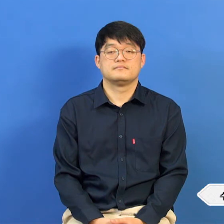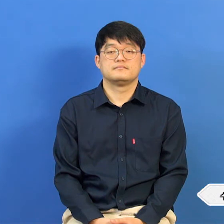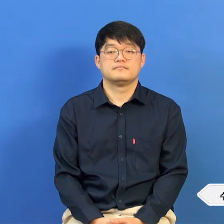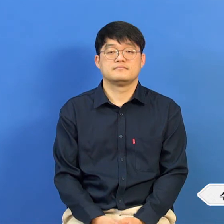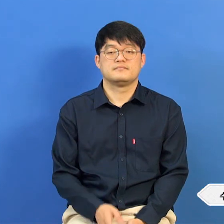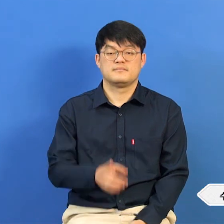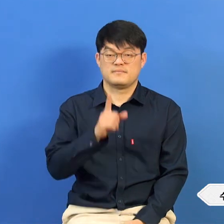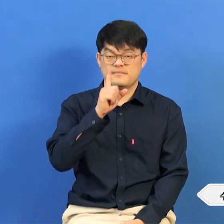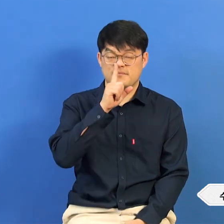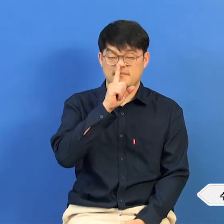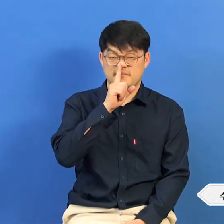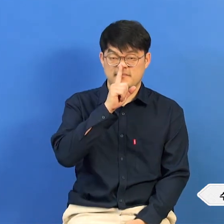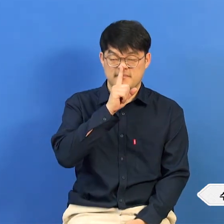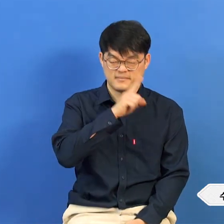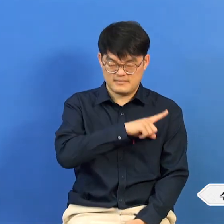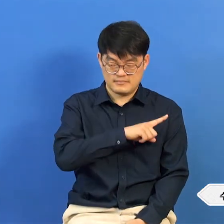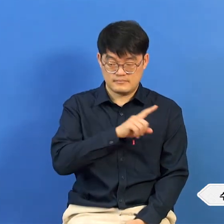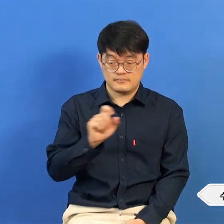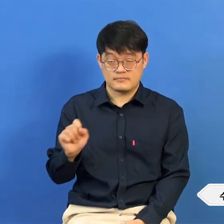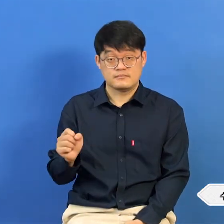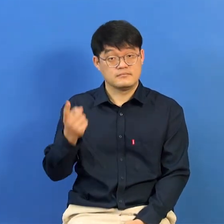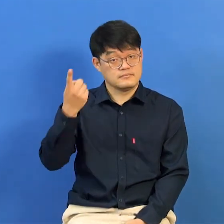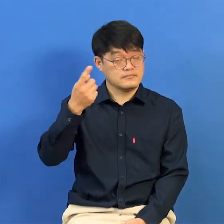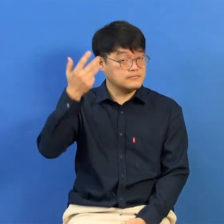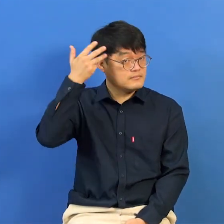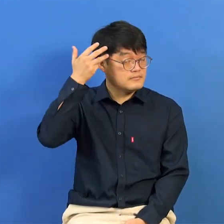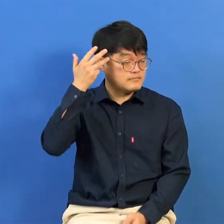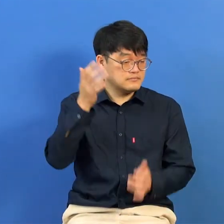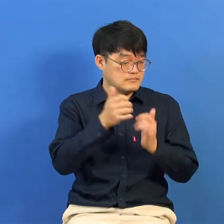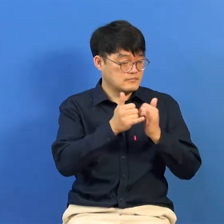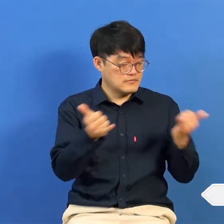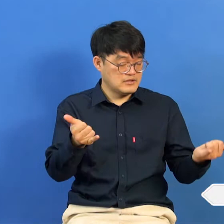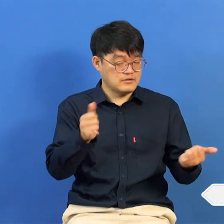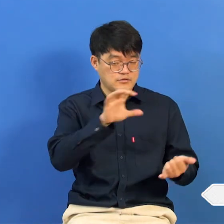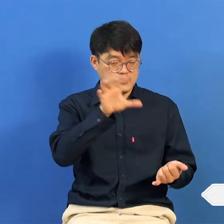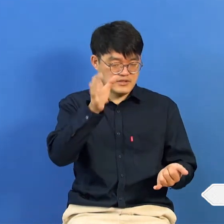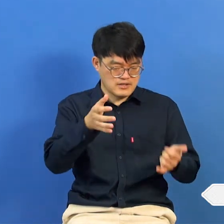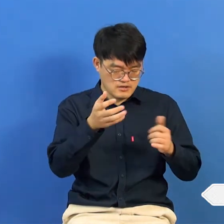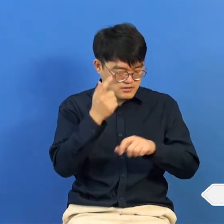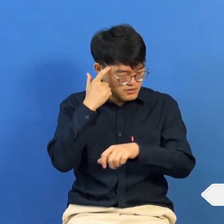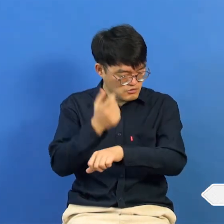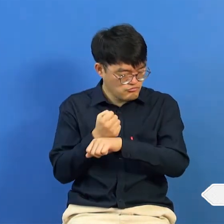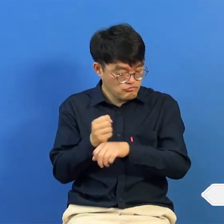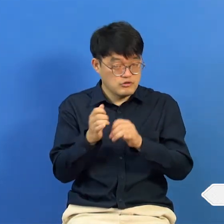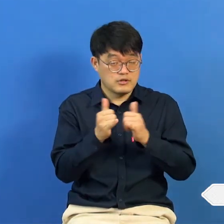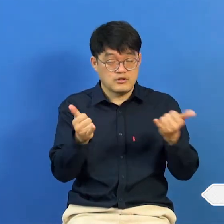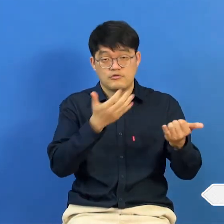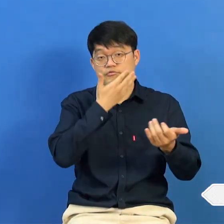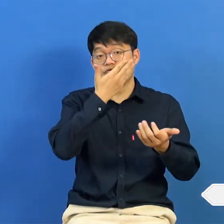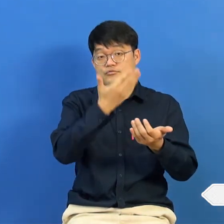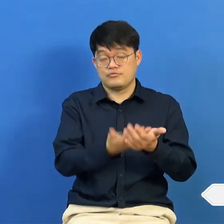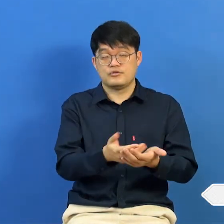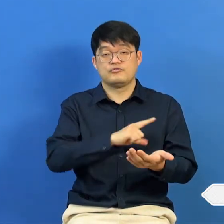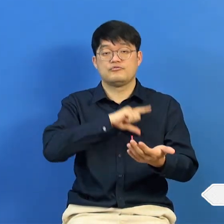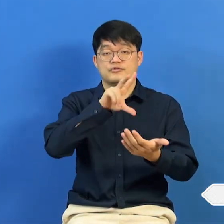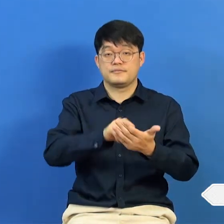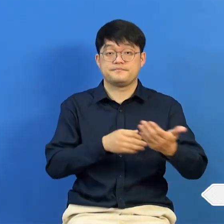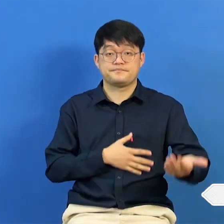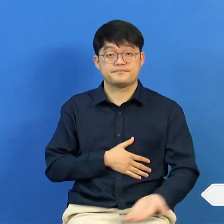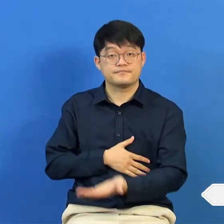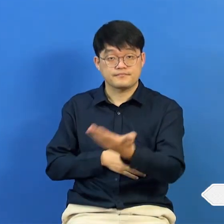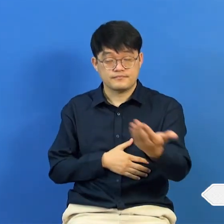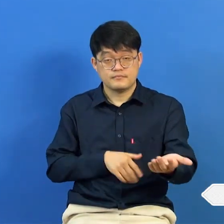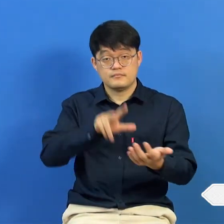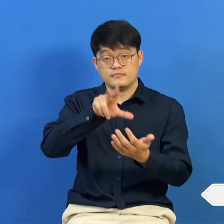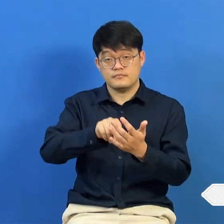악의 기원은 철학자들이나 신학자들에게는 아주 중요한 주제입니다. 여러분도 그런 문제에